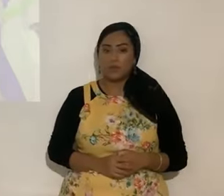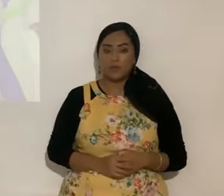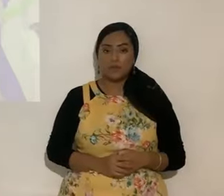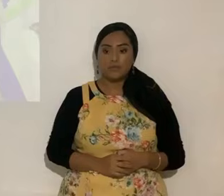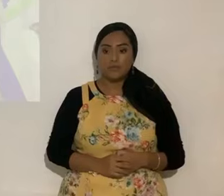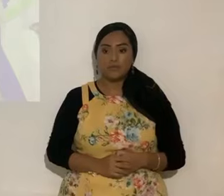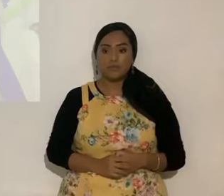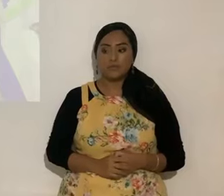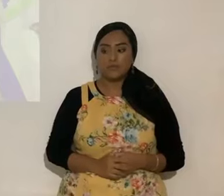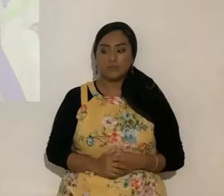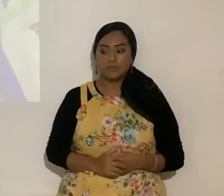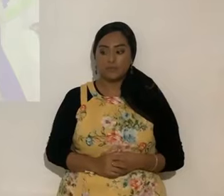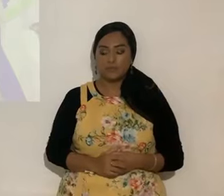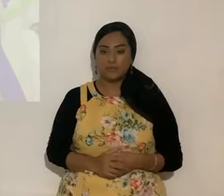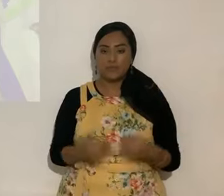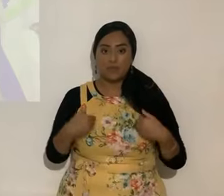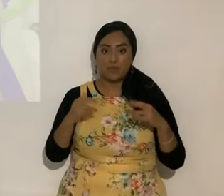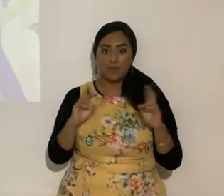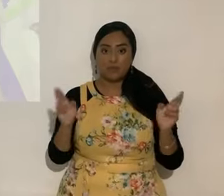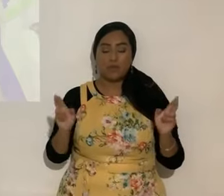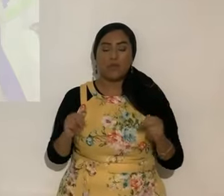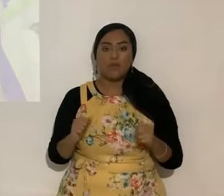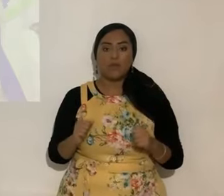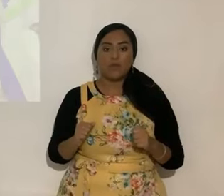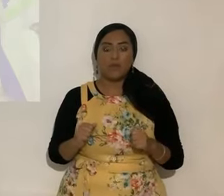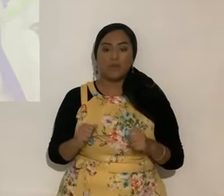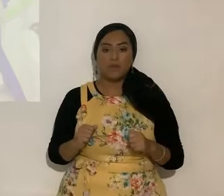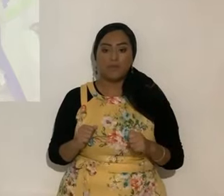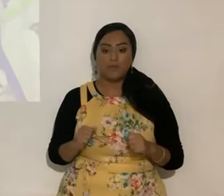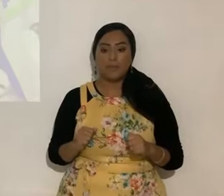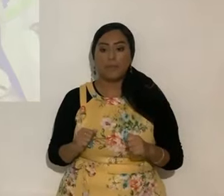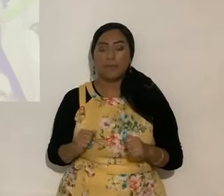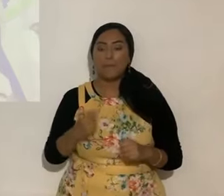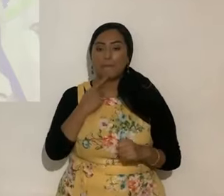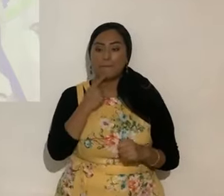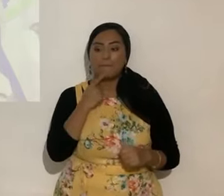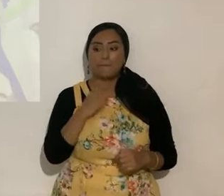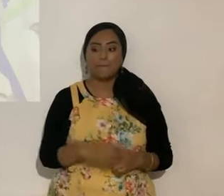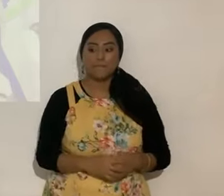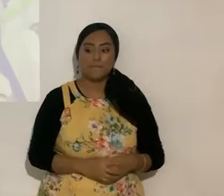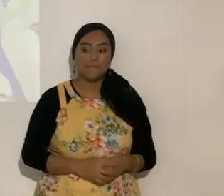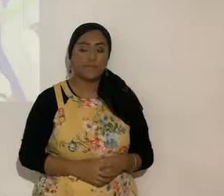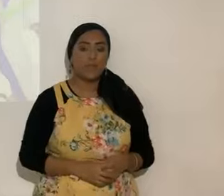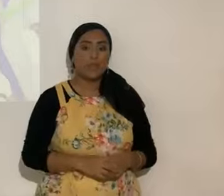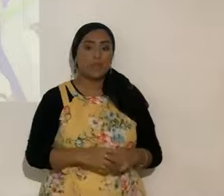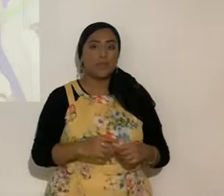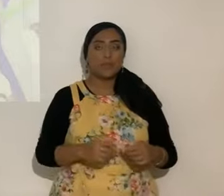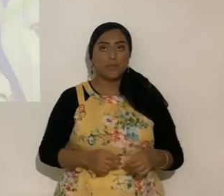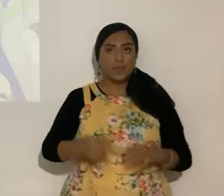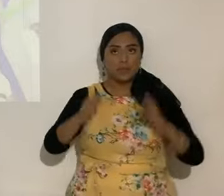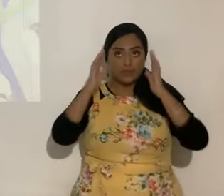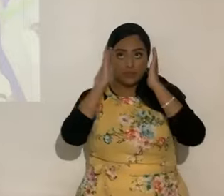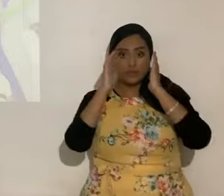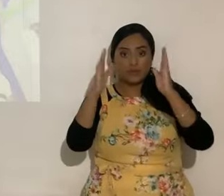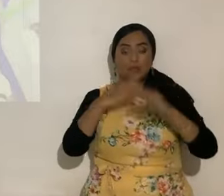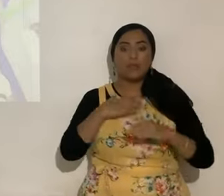acuerdo? Bueno, ya tienen Proverbios 1, verso 33. Perfecto. Dice, más el que me oyere